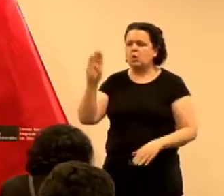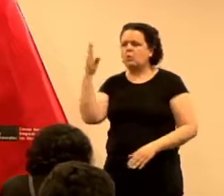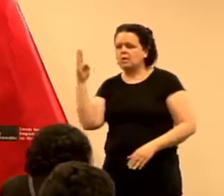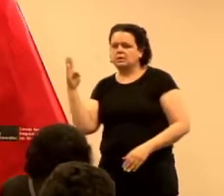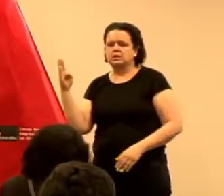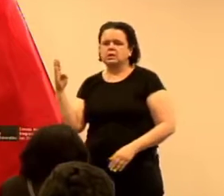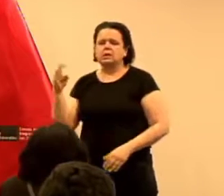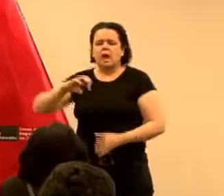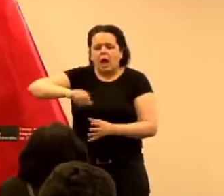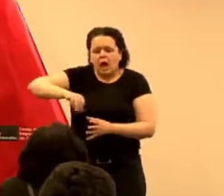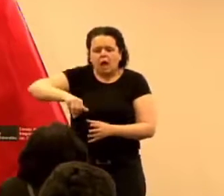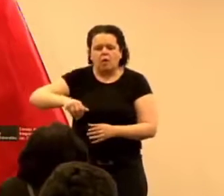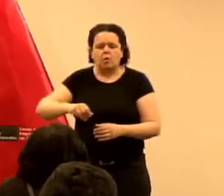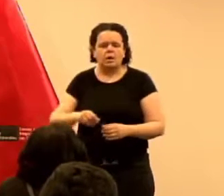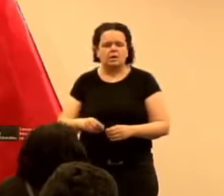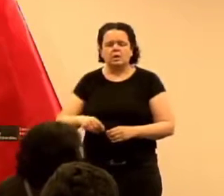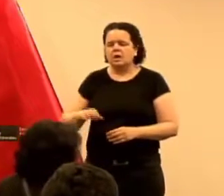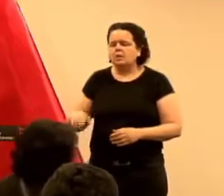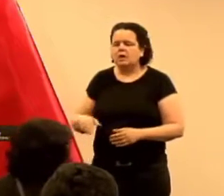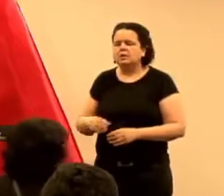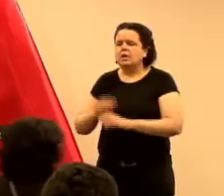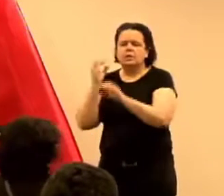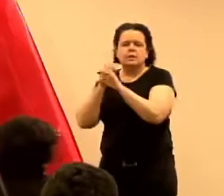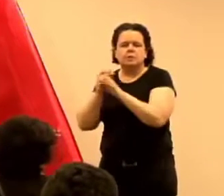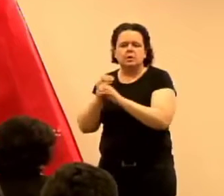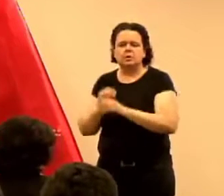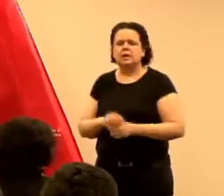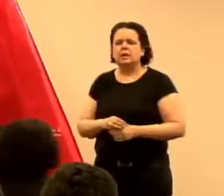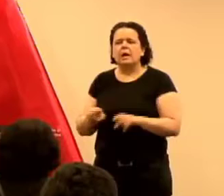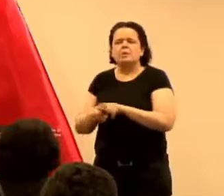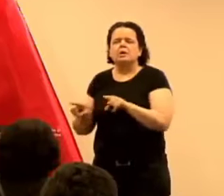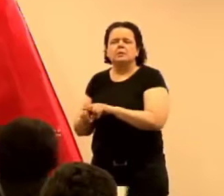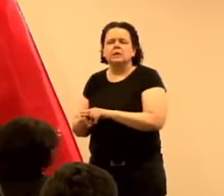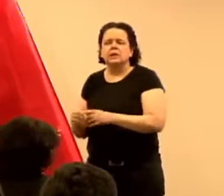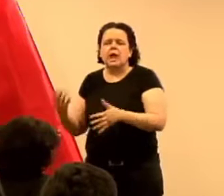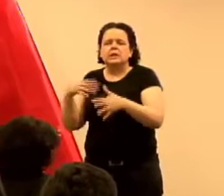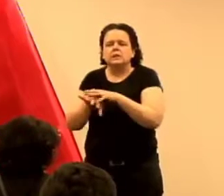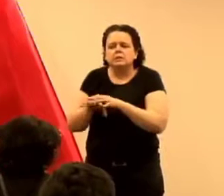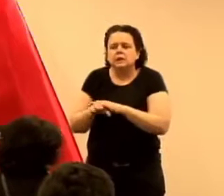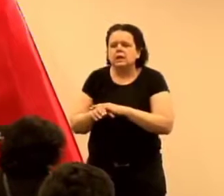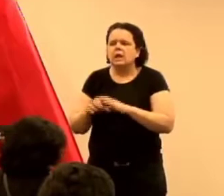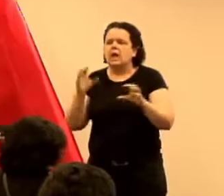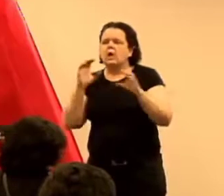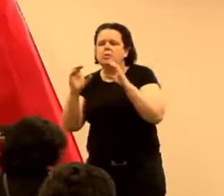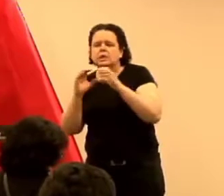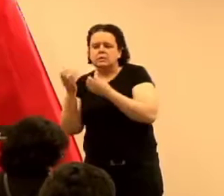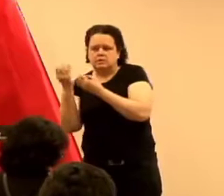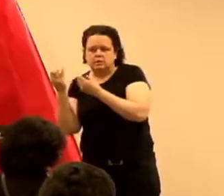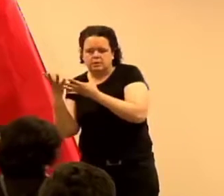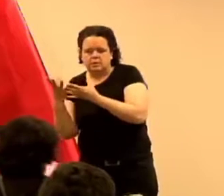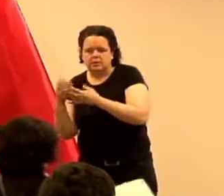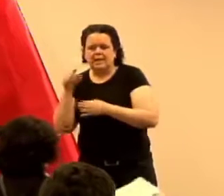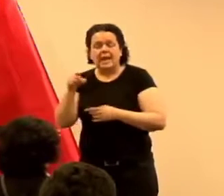baños, las instalaciones de agua y saneamiento, el transporte escolar, pero también la accesibilidad de la información y de la comunicación, que